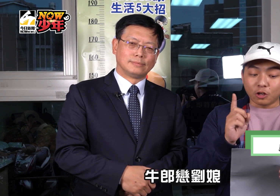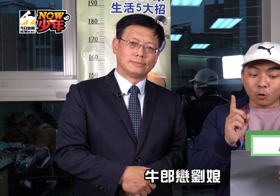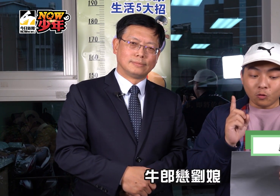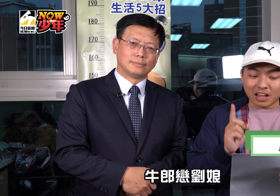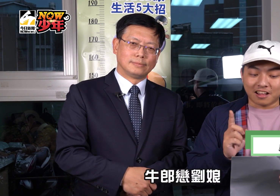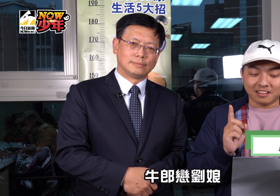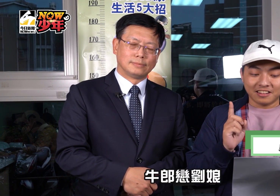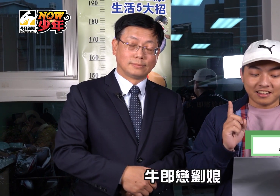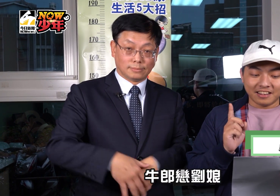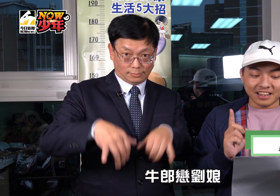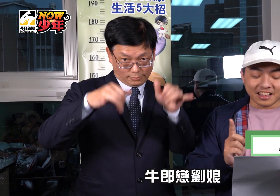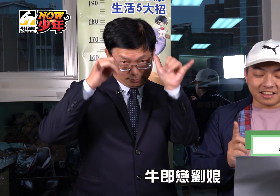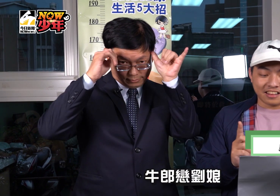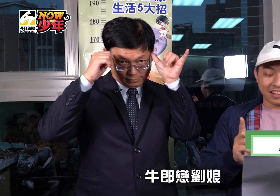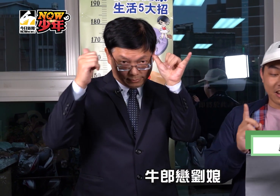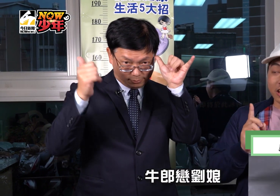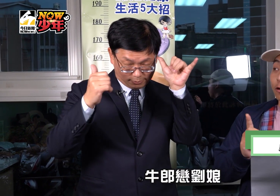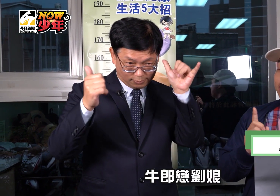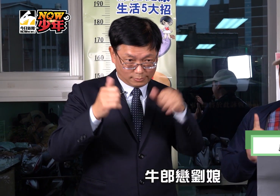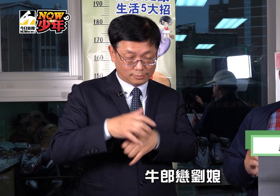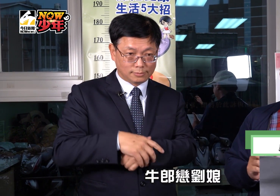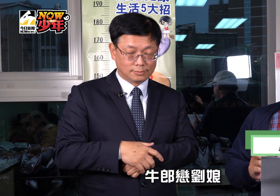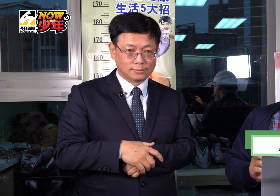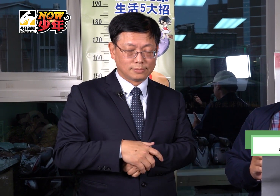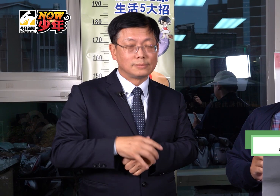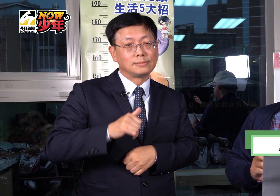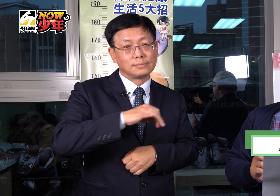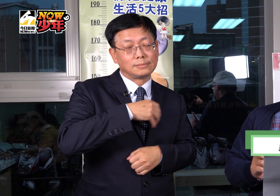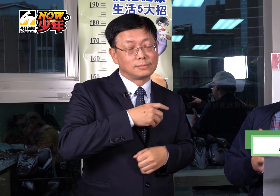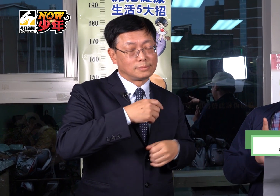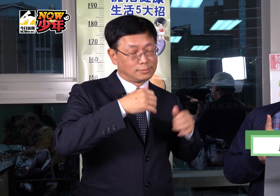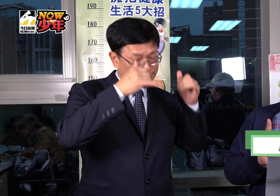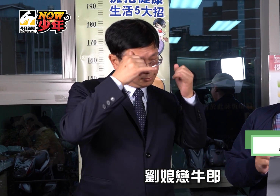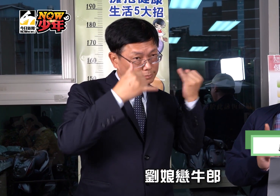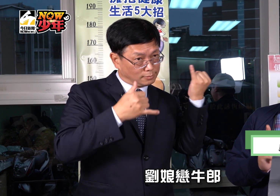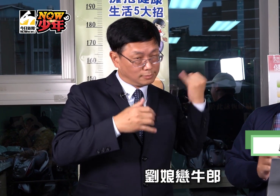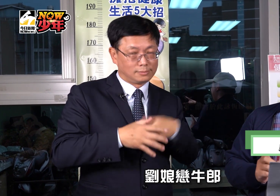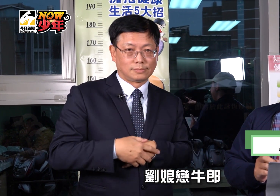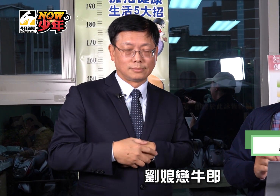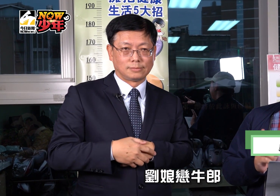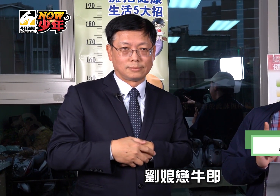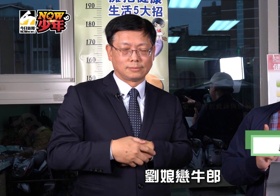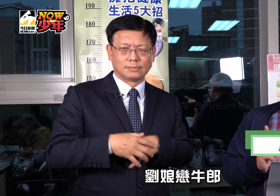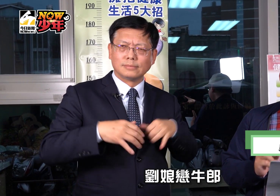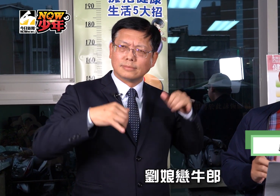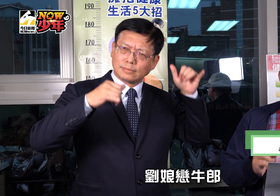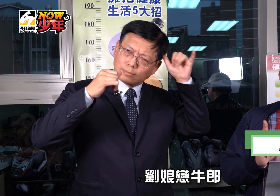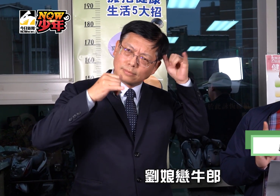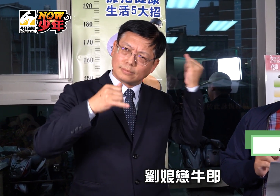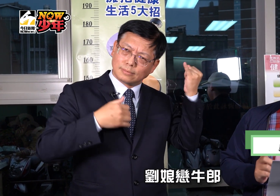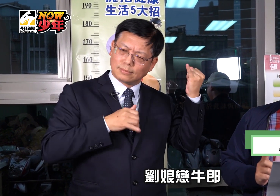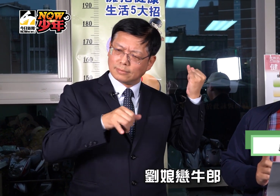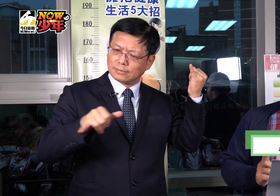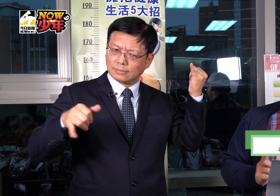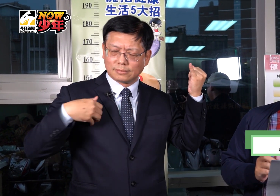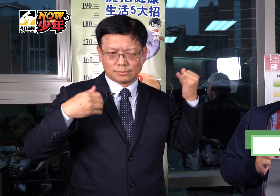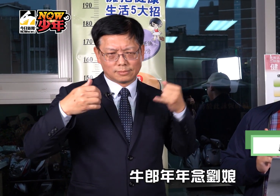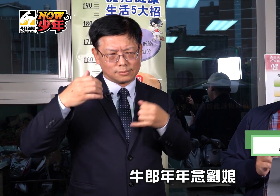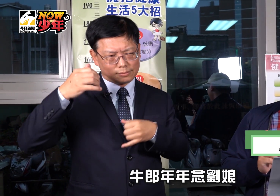牛郎恋刘娘，刘娘恋牛郎，牛